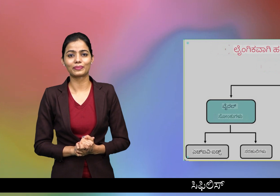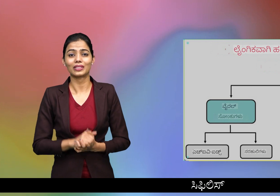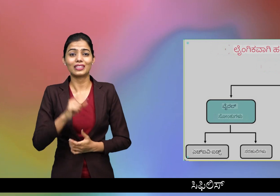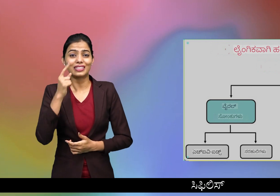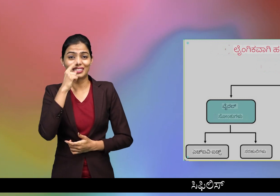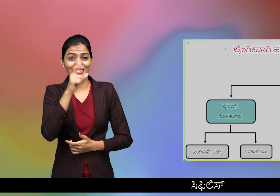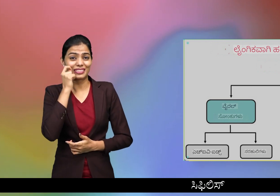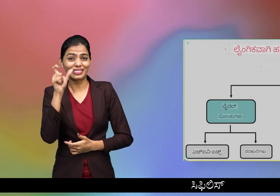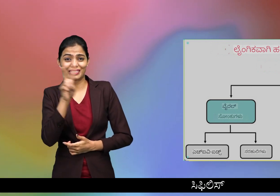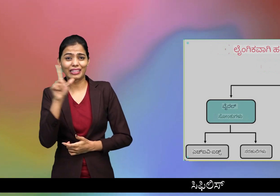ಸಿಫಿಲಿಸ್,